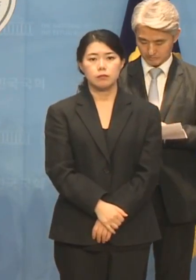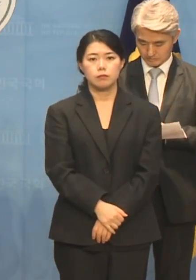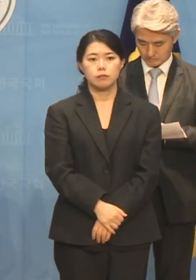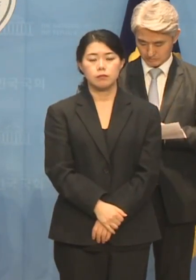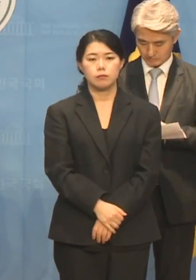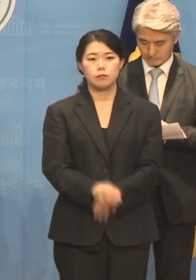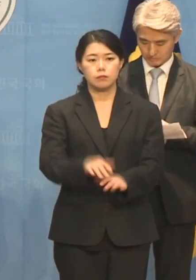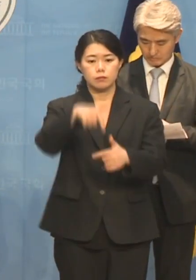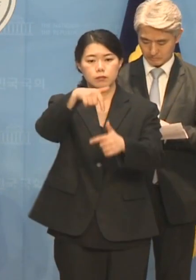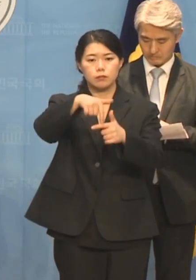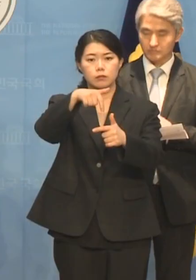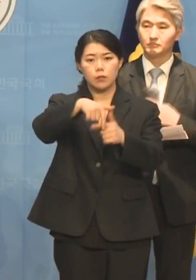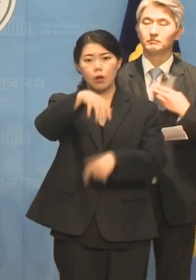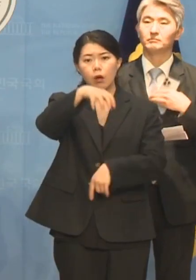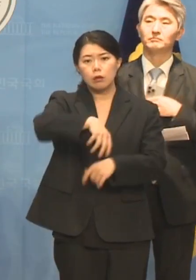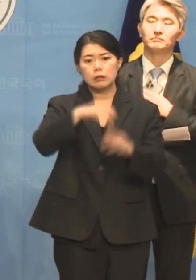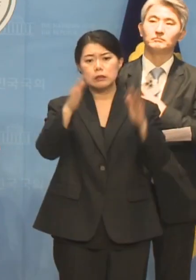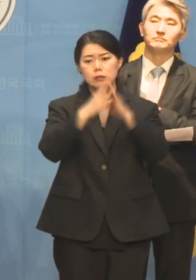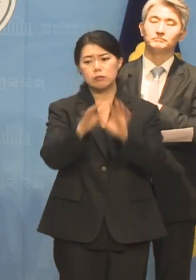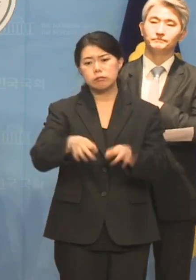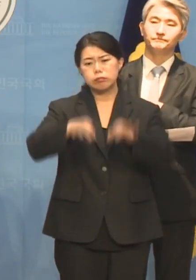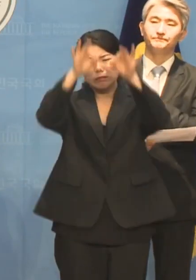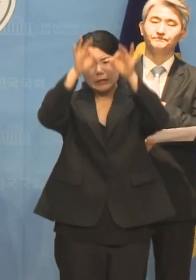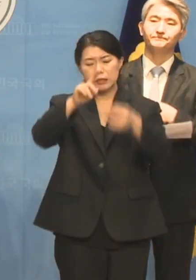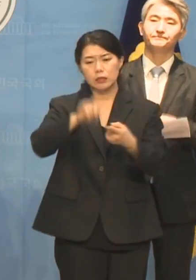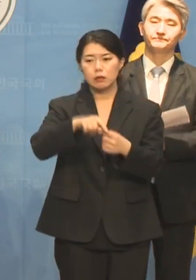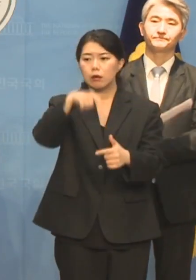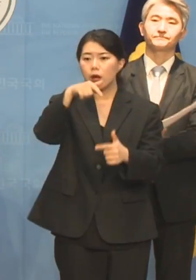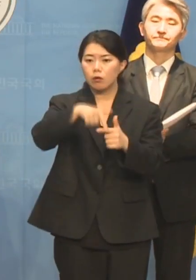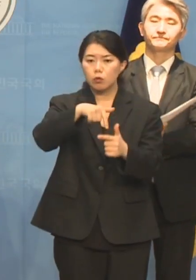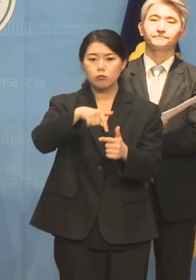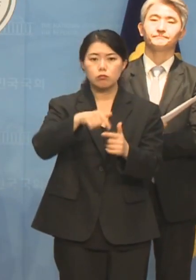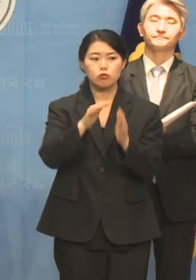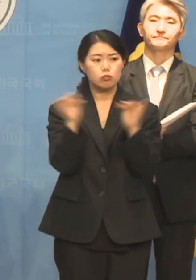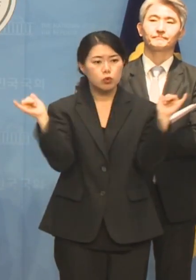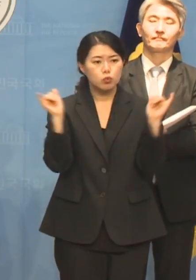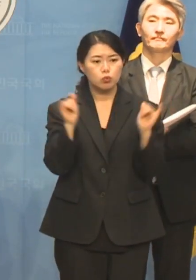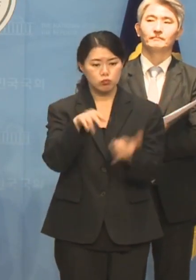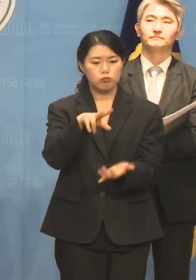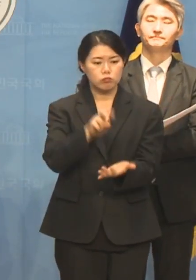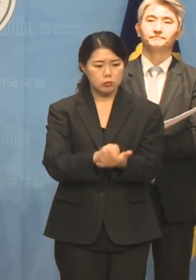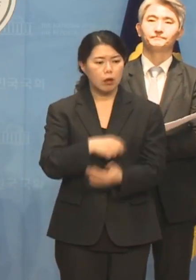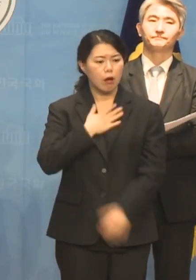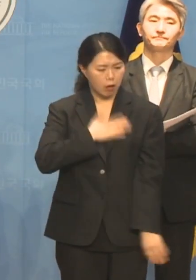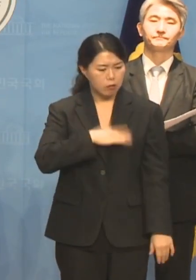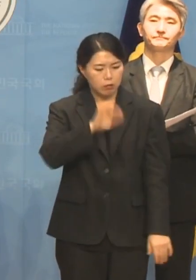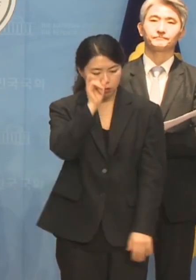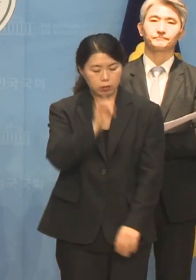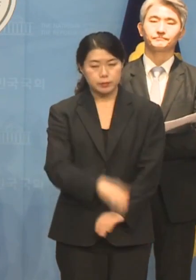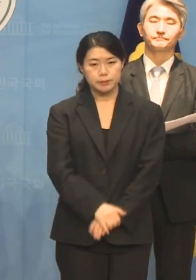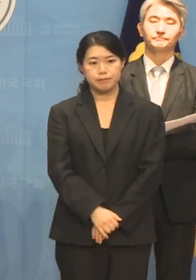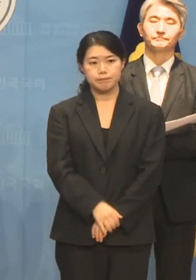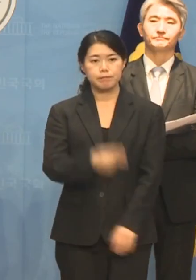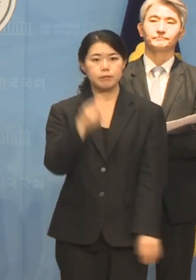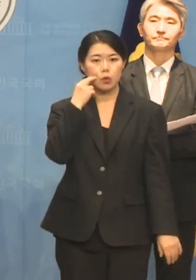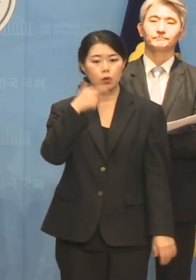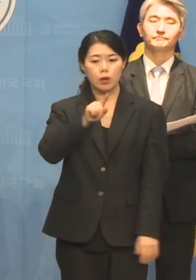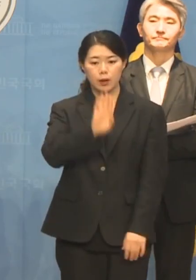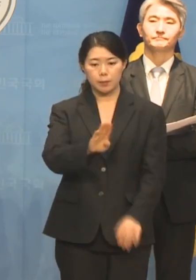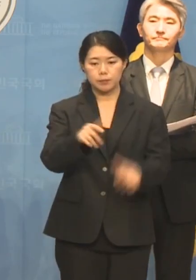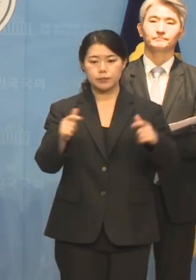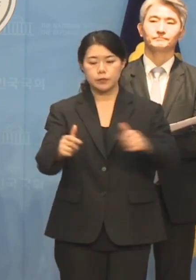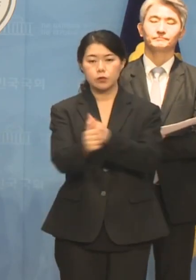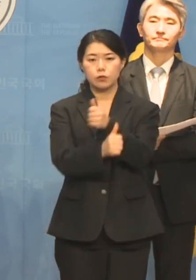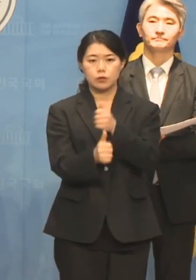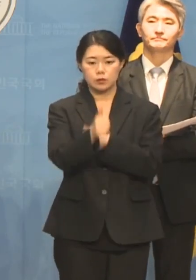이번 강남발 집값 상승 문제에 대해서는 강남 주민들도 상당한 문제의식들을 갖고 있습니다. 다음으로는 서초갑 지역위원장을